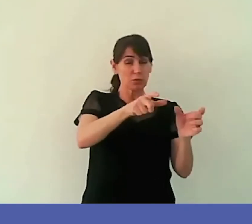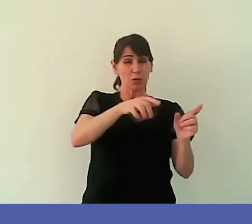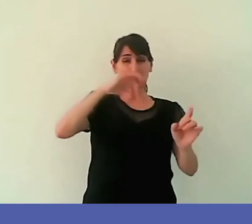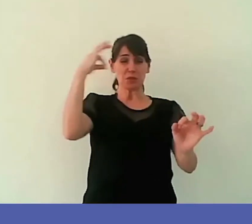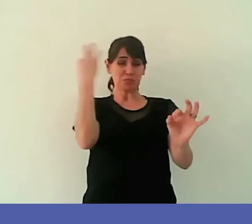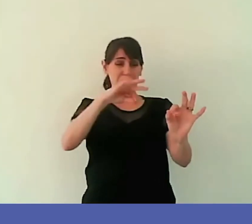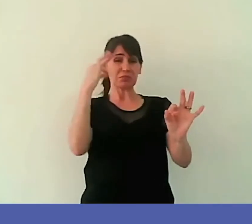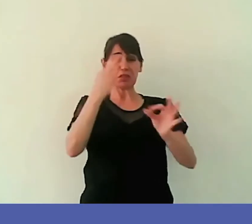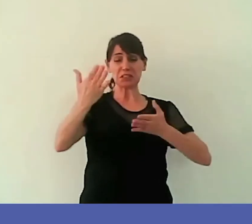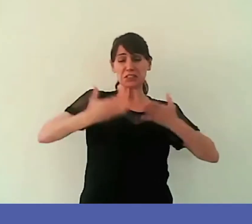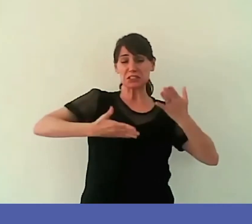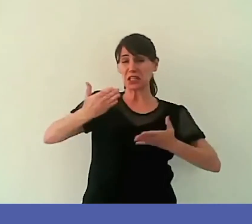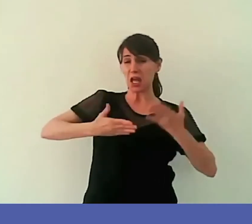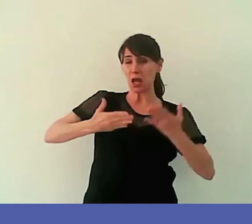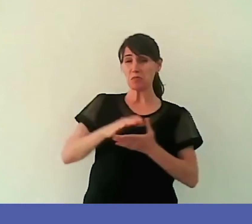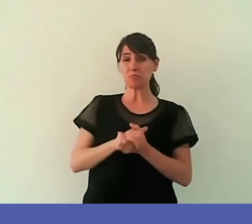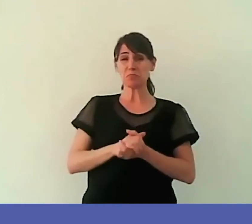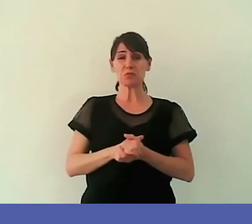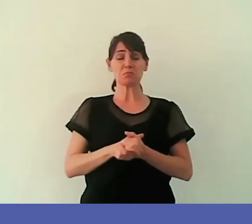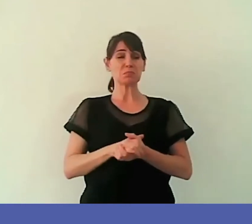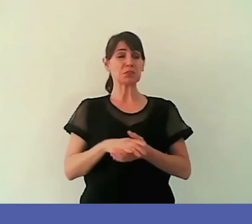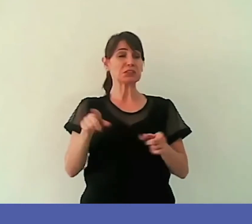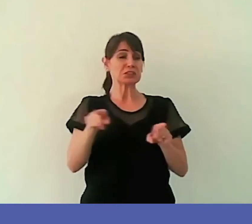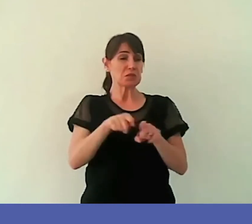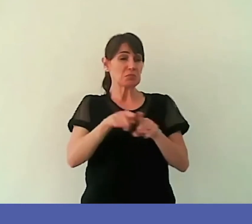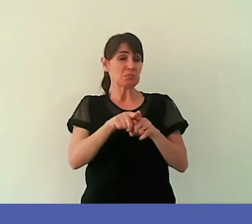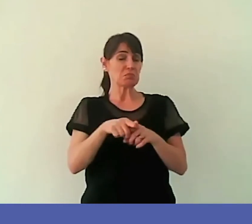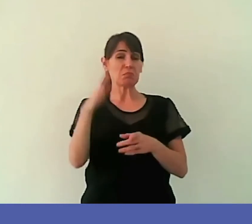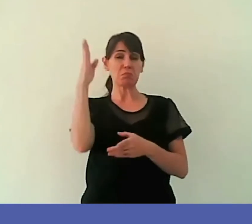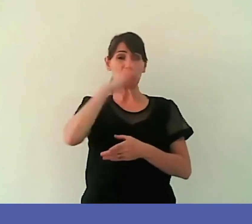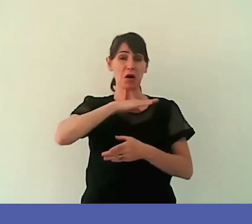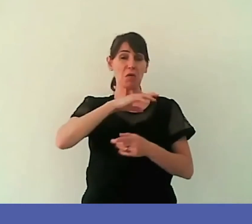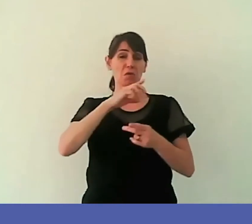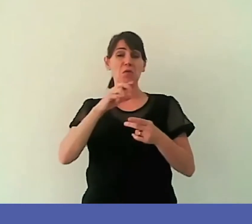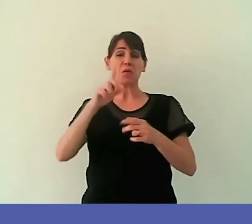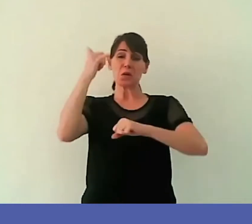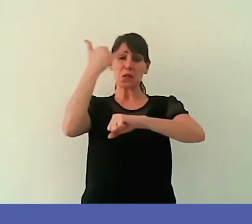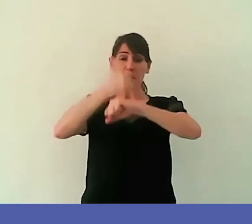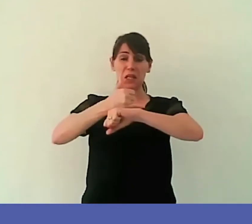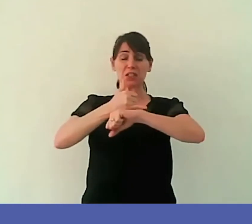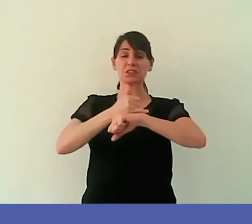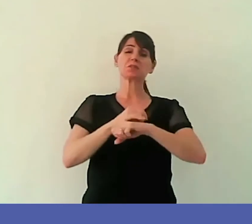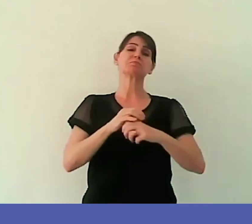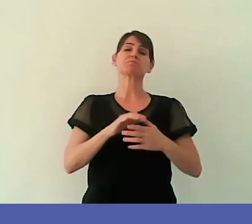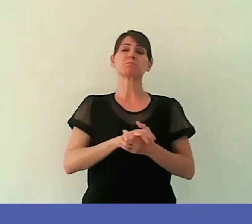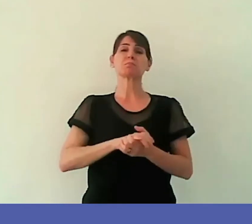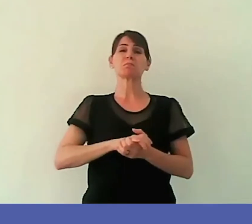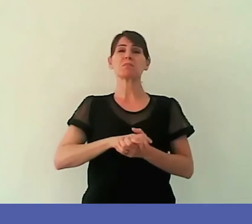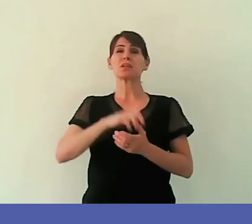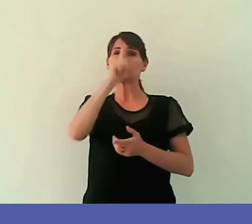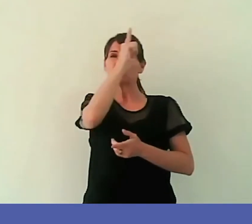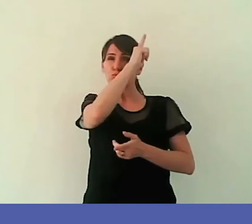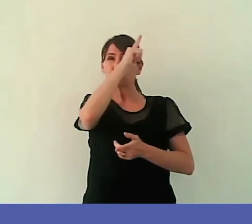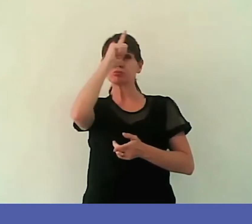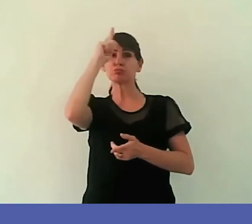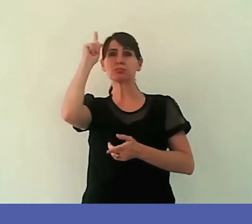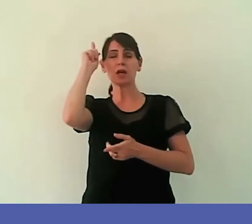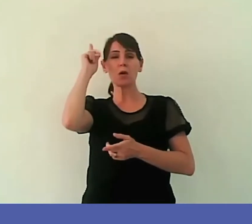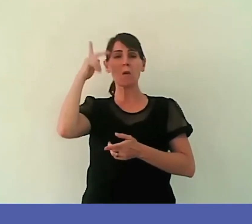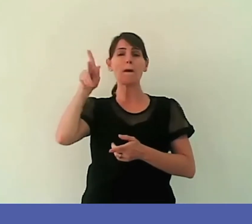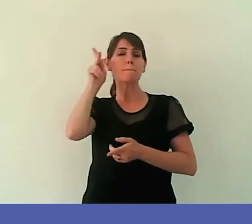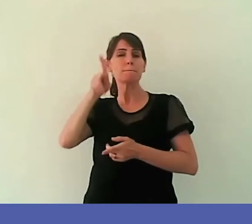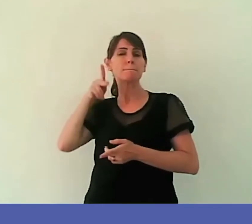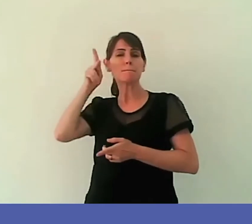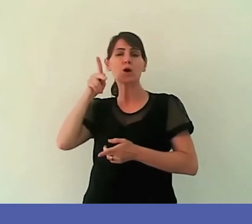da perseguição, irmãos, por parte dos líderes judeus, a política romana também, em associação com